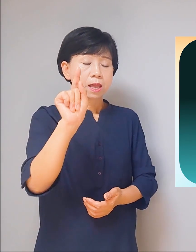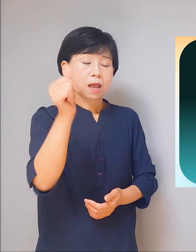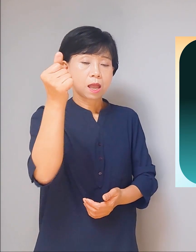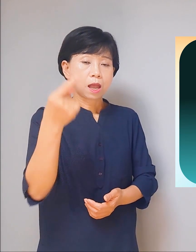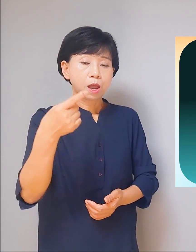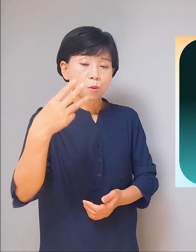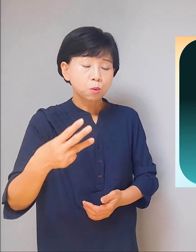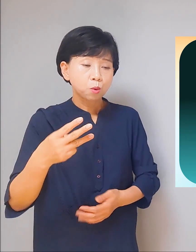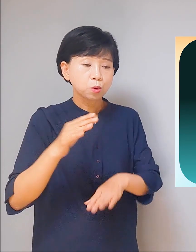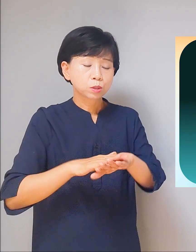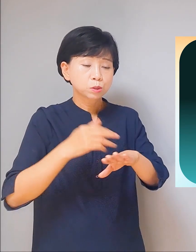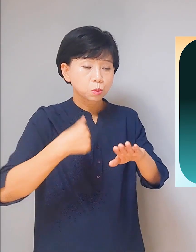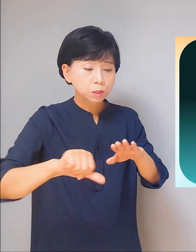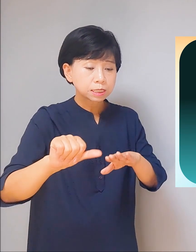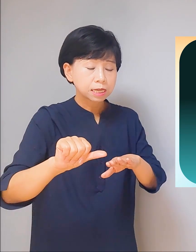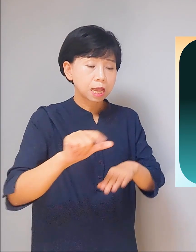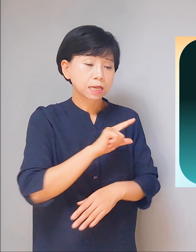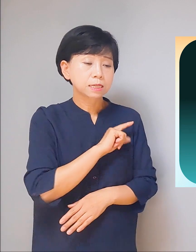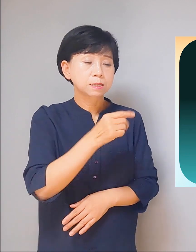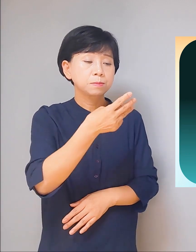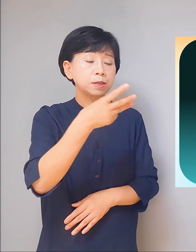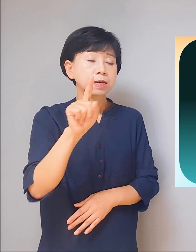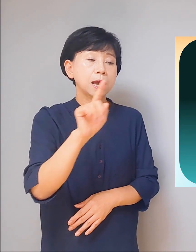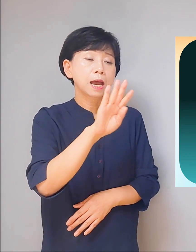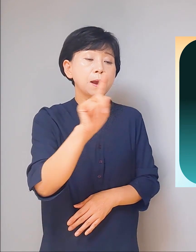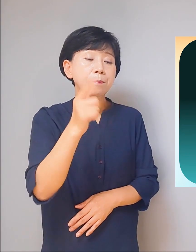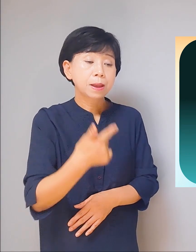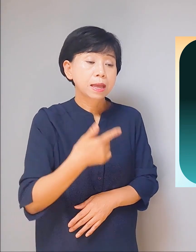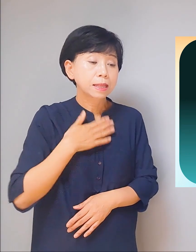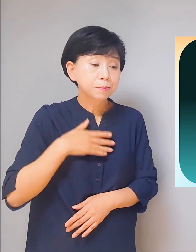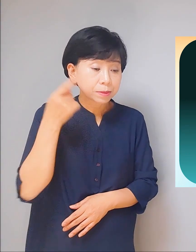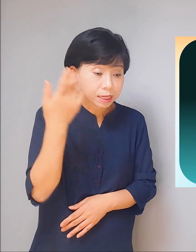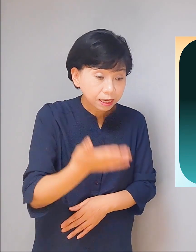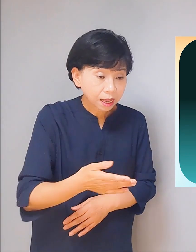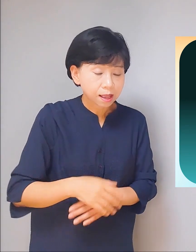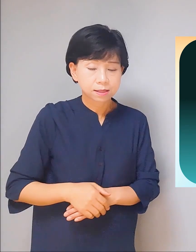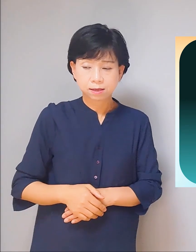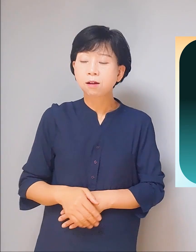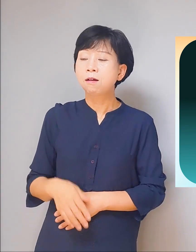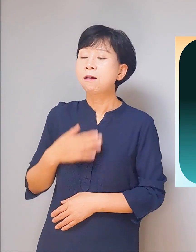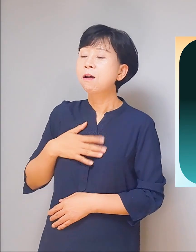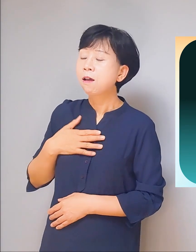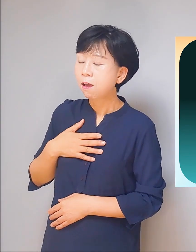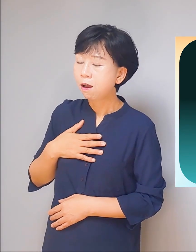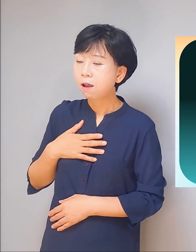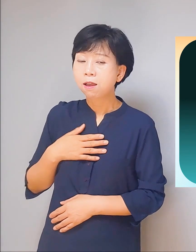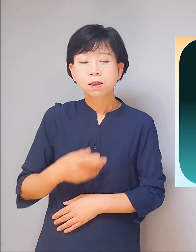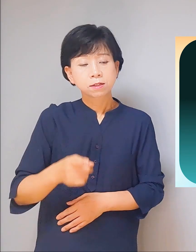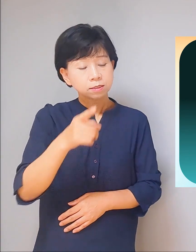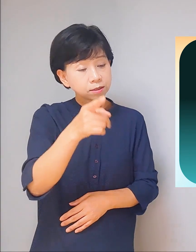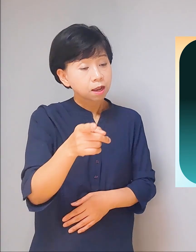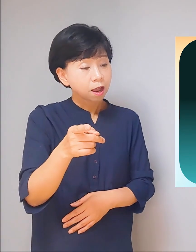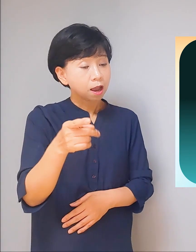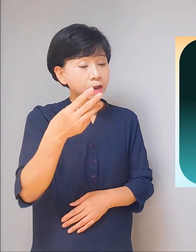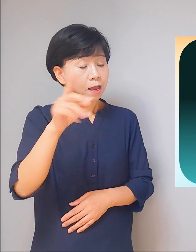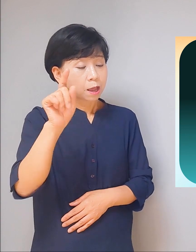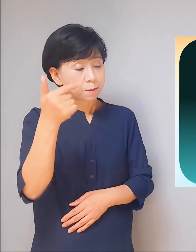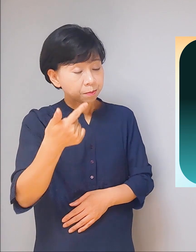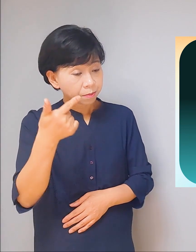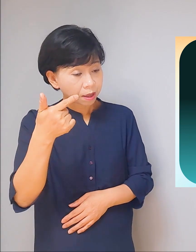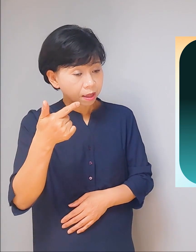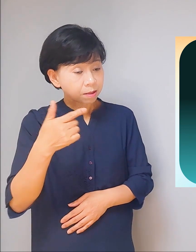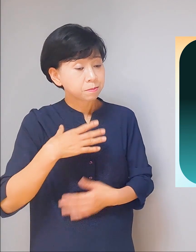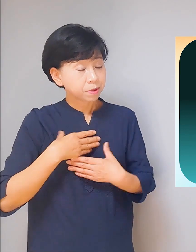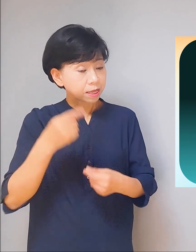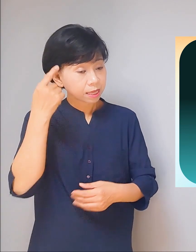아느냐? 그들이 이르되 아노라. 야곱이 그들에게 이르되 그가 평안하냐? 이르되